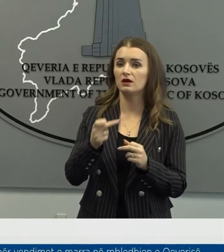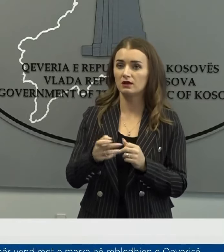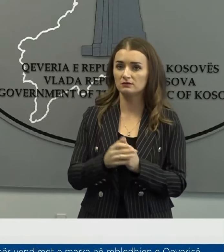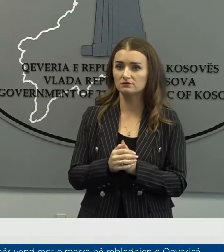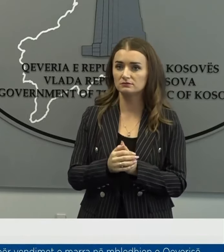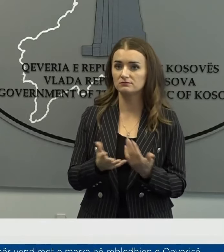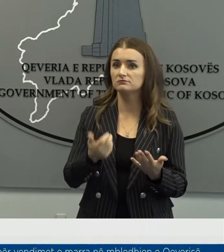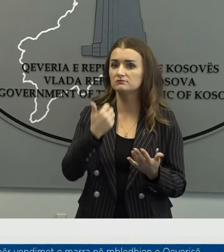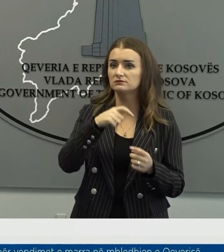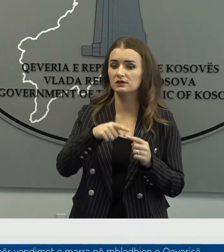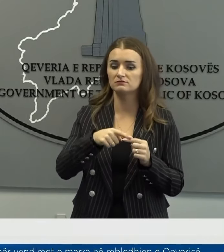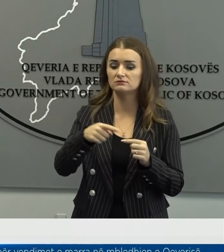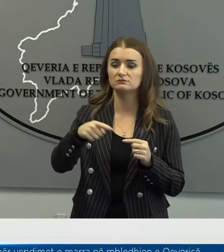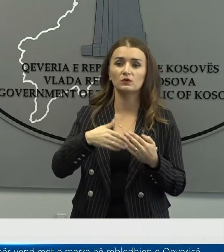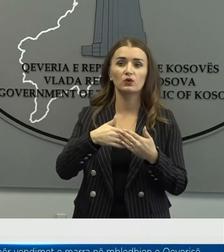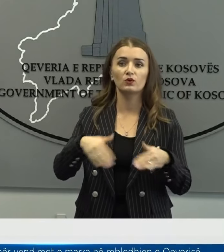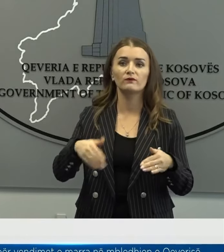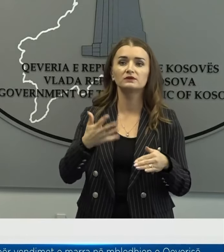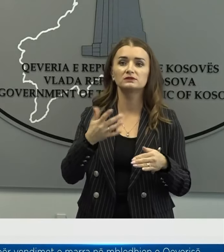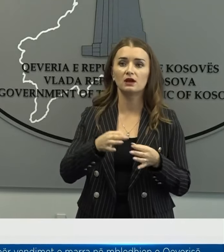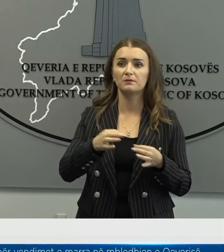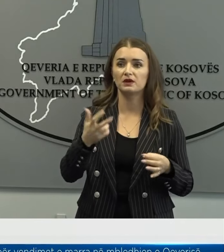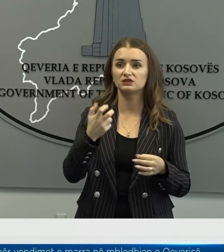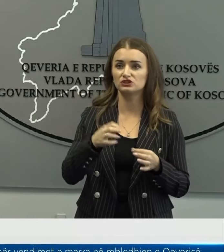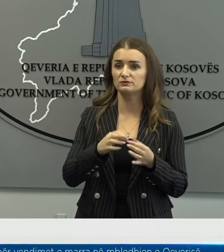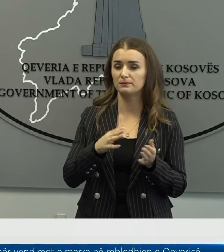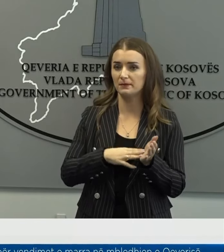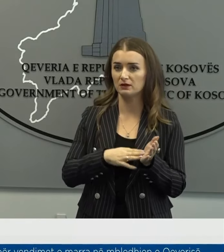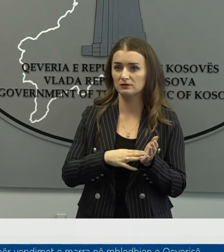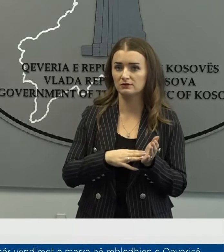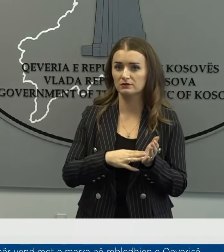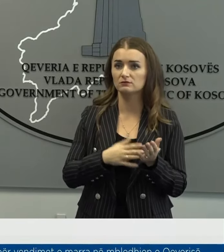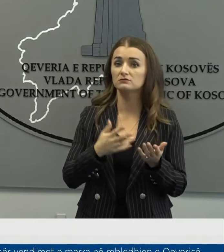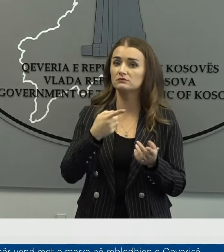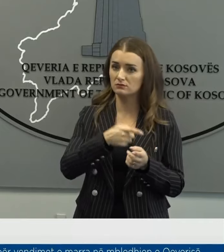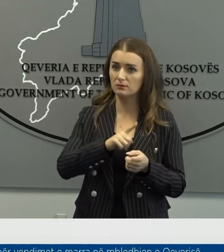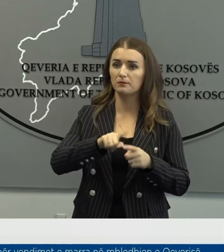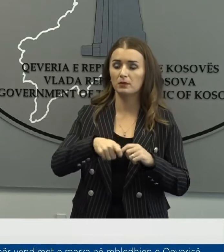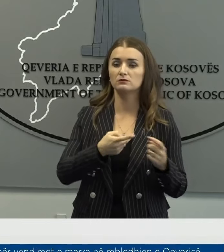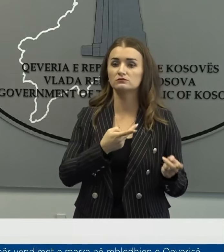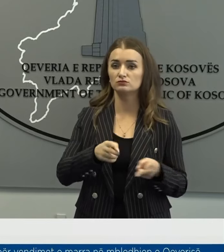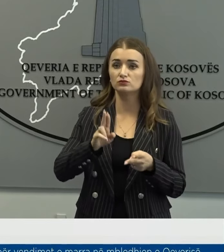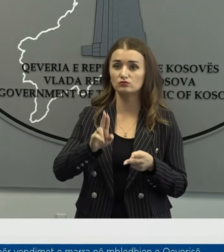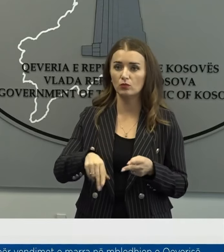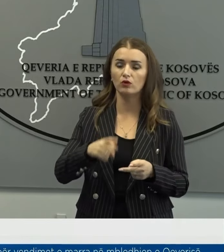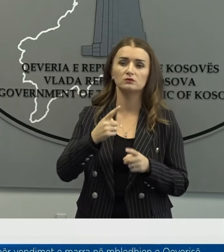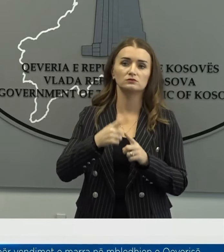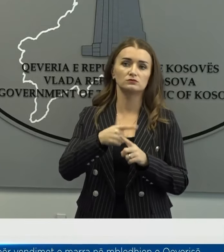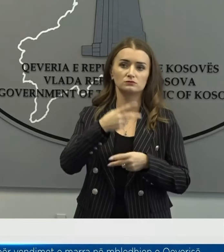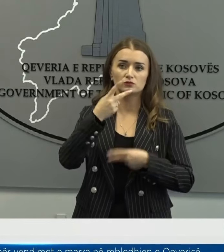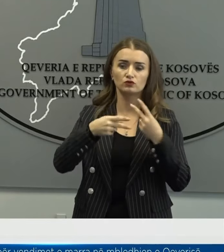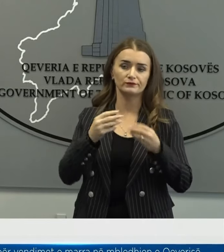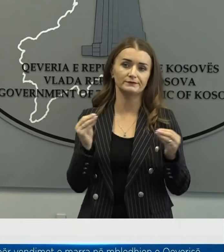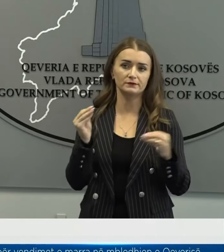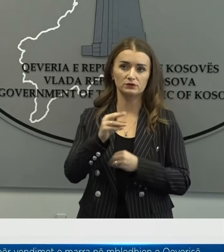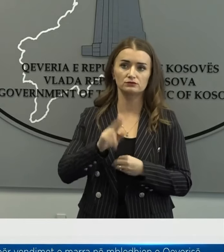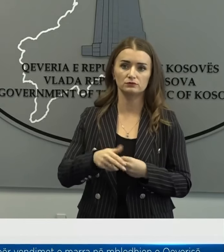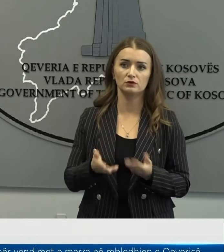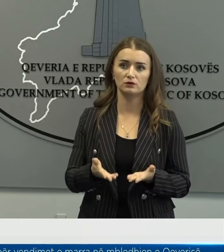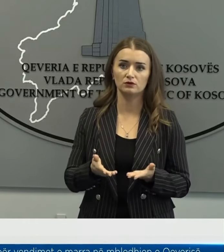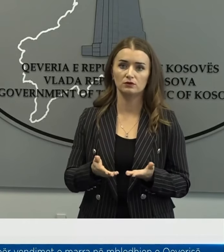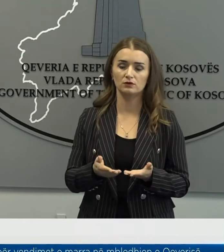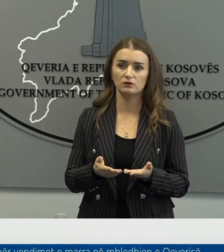prej vendkalimit kufitar dhe ku lejohen mallrat, por me kontroll të shtuar. Meqense bëhet